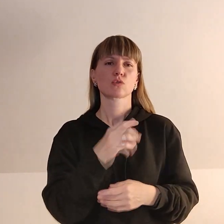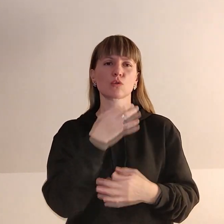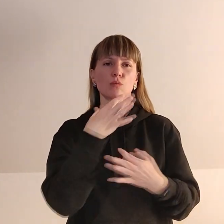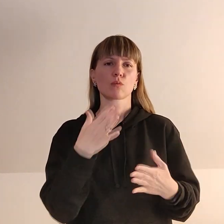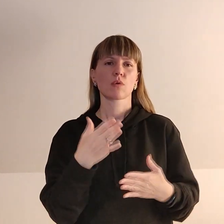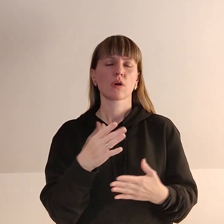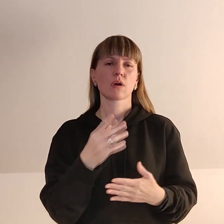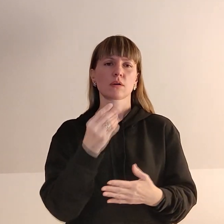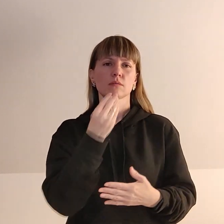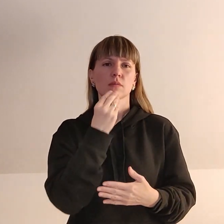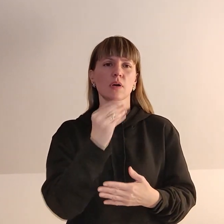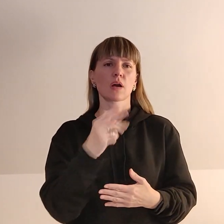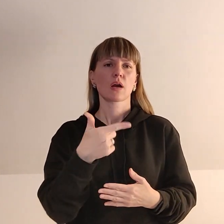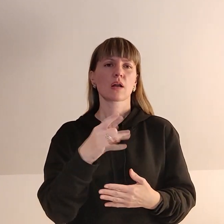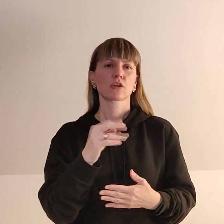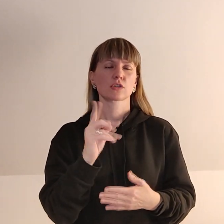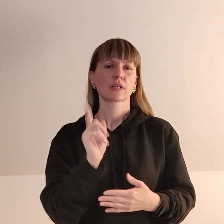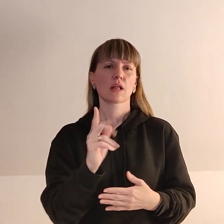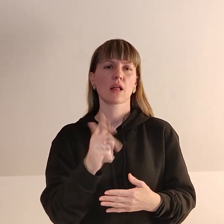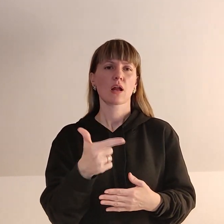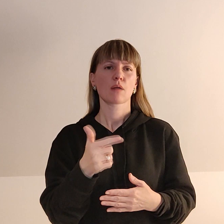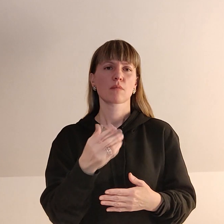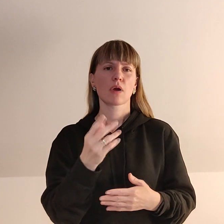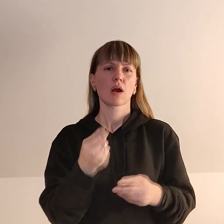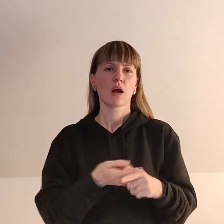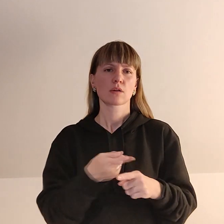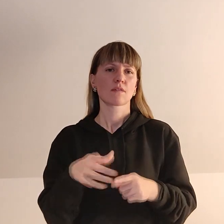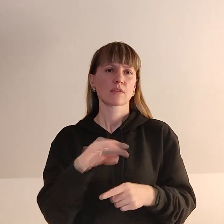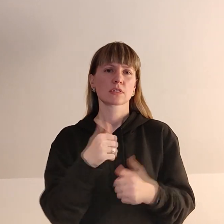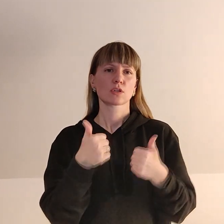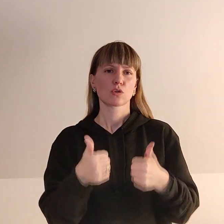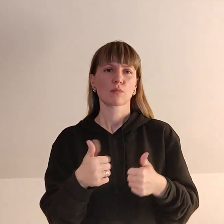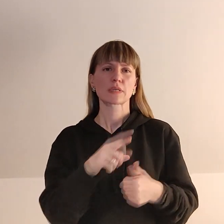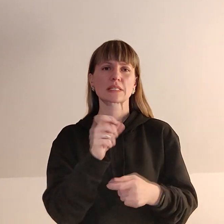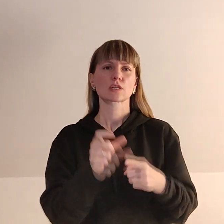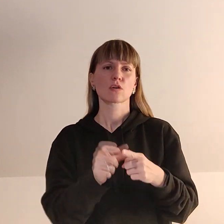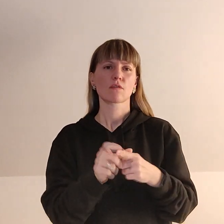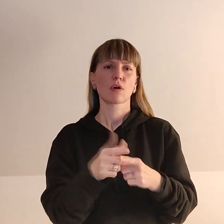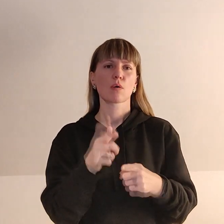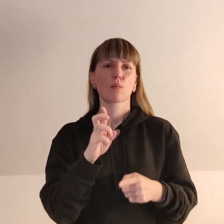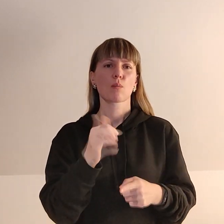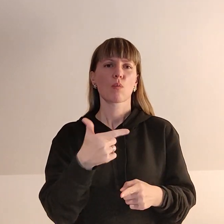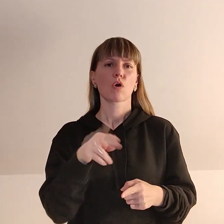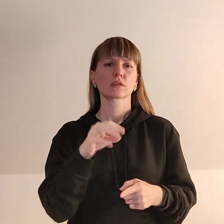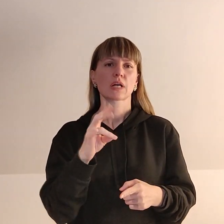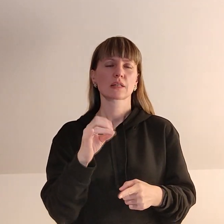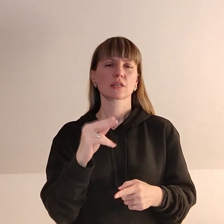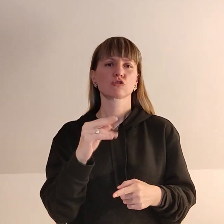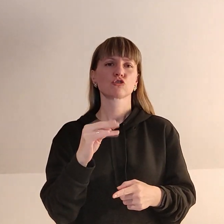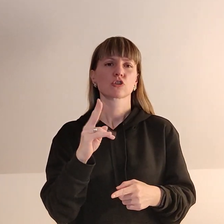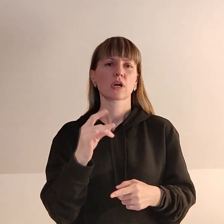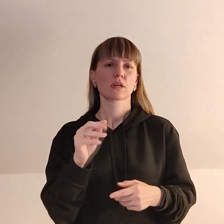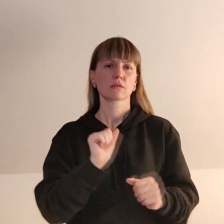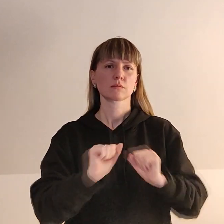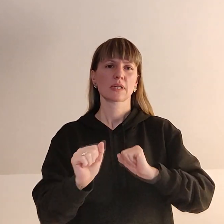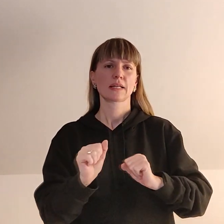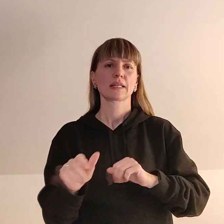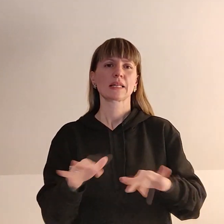гречка, де я писала кілограм картоплі, це теж дуже добре. За словами Богдана Січкаря, скоординувати дії охочих